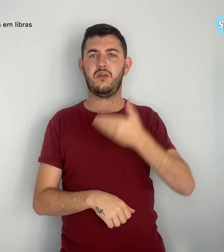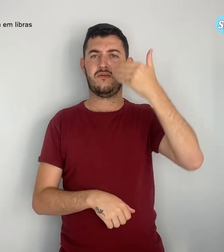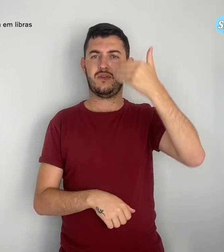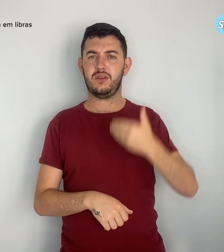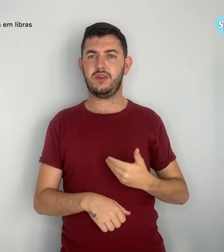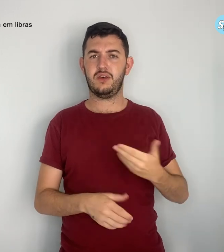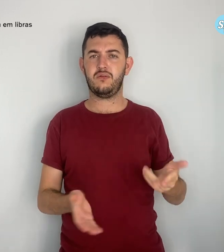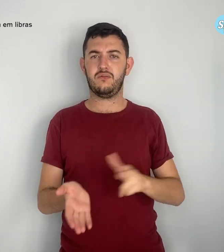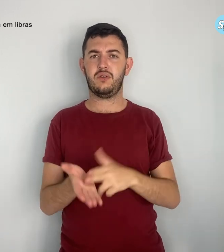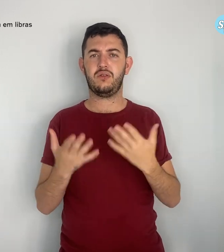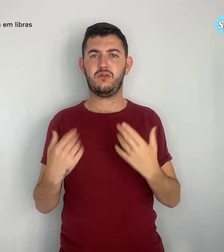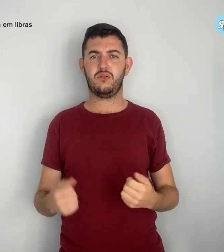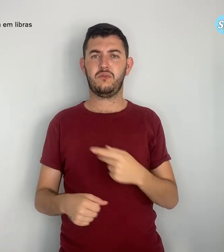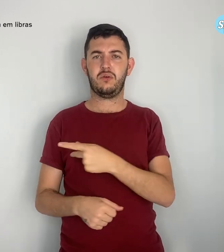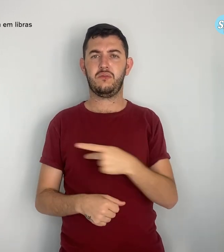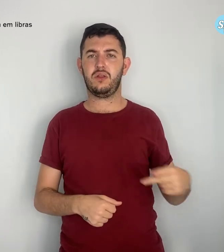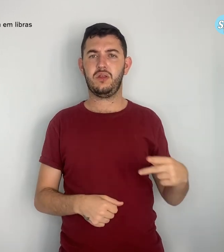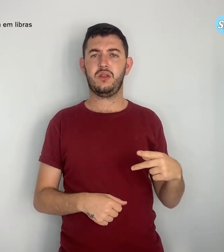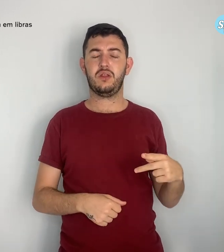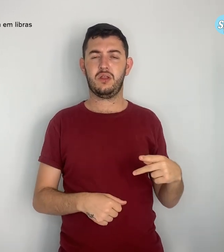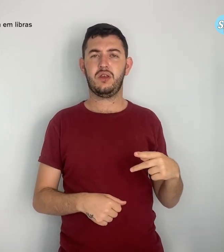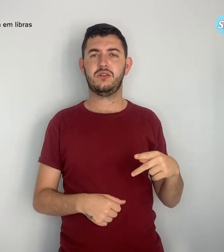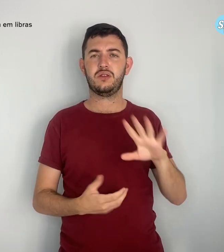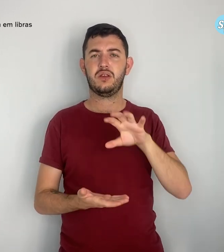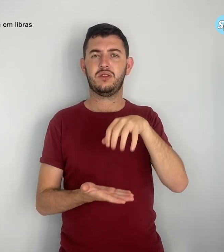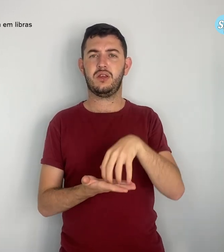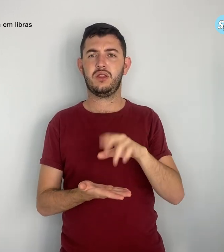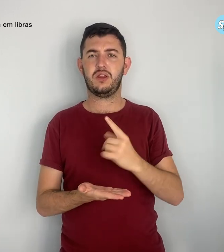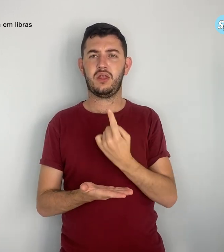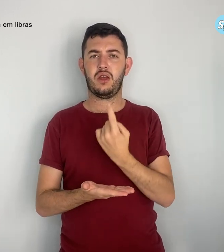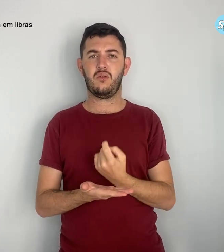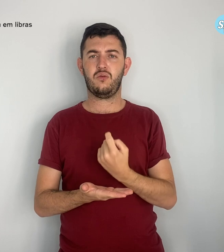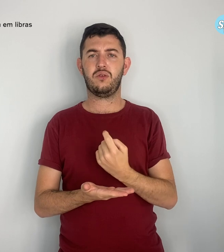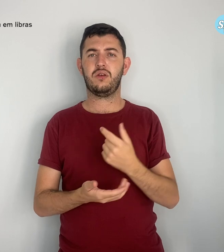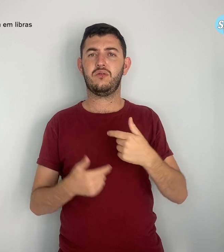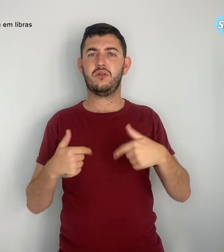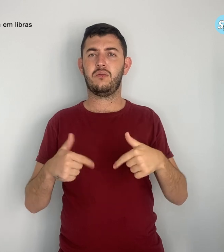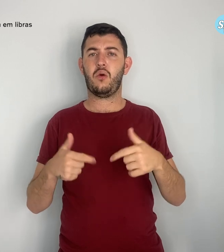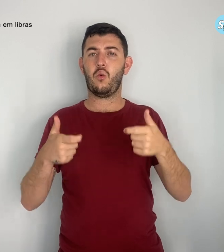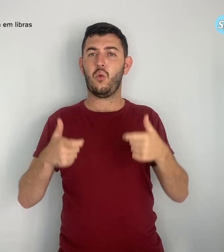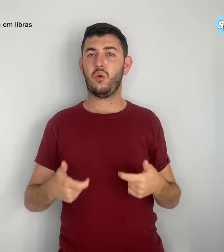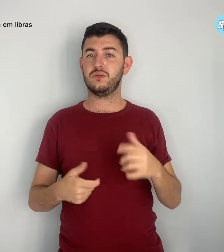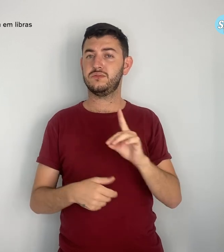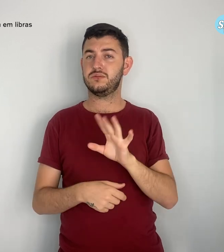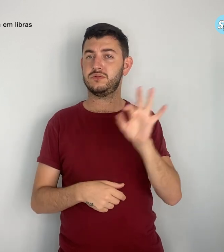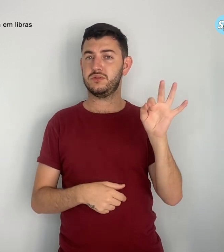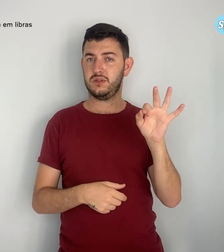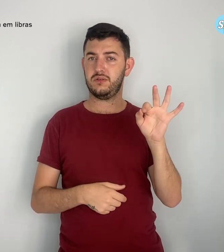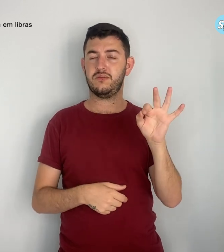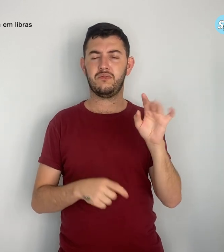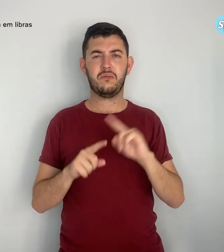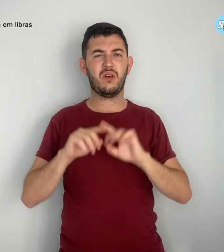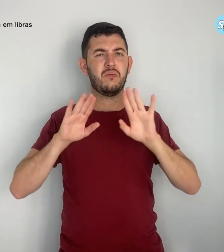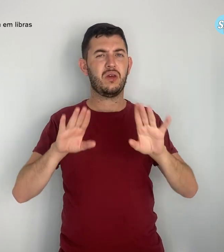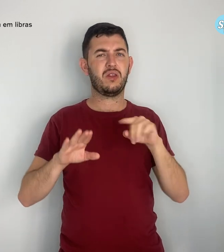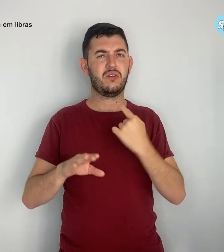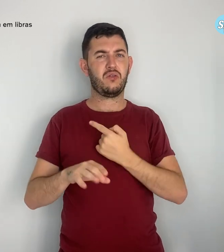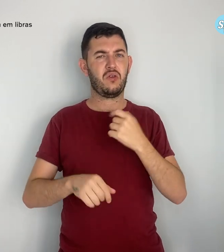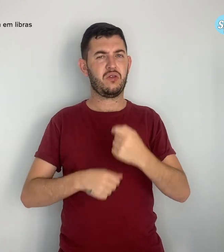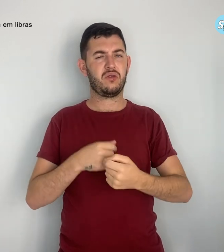a presidência da Central Única dos Trabalhadores no Distrito Federal. Se parássemos por aí, esse já